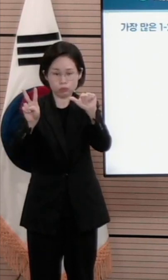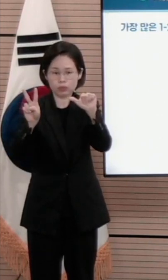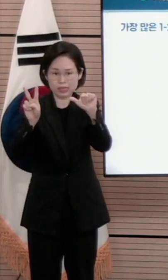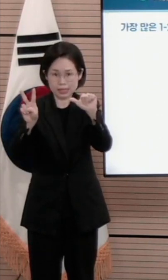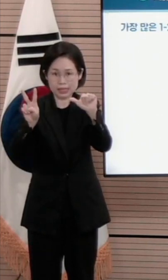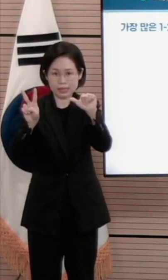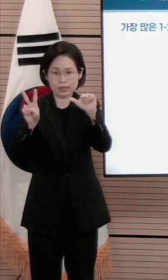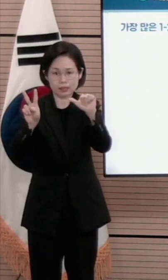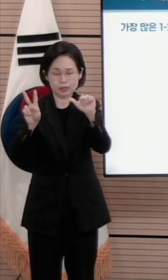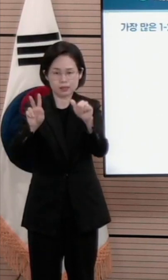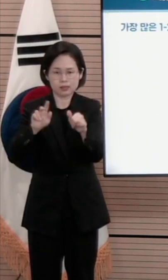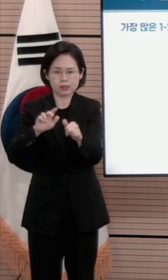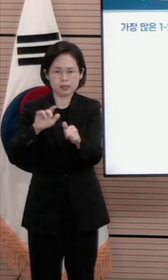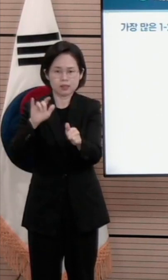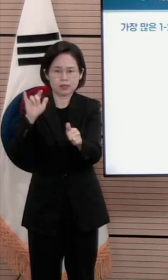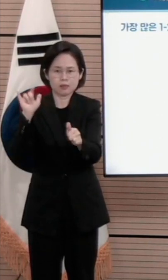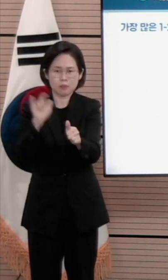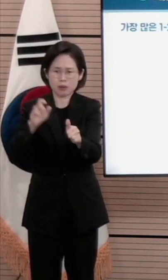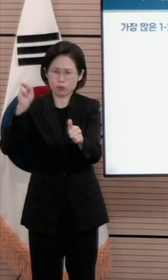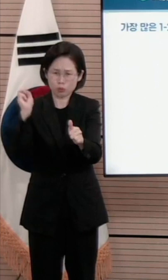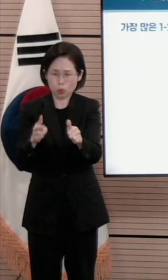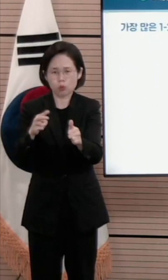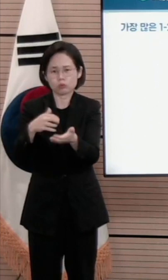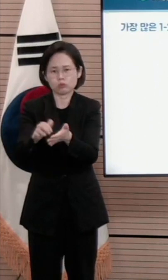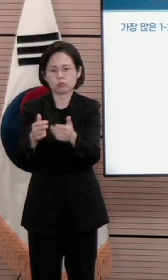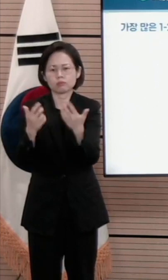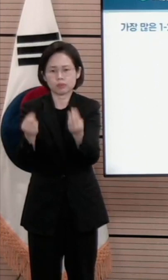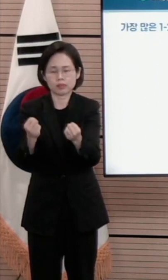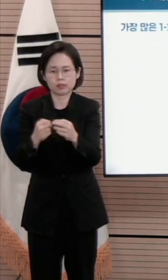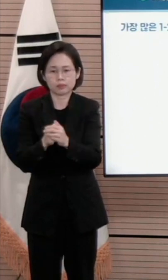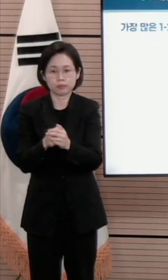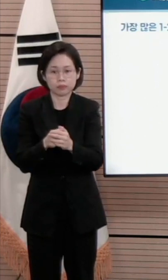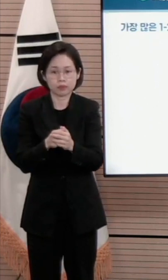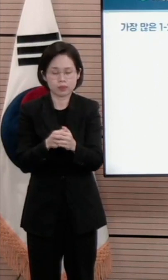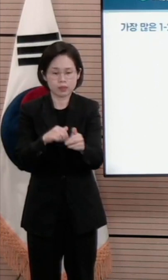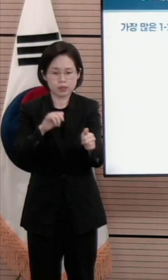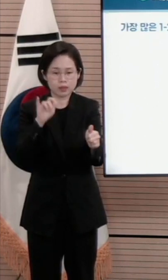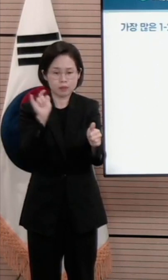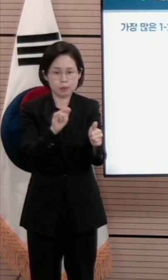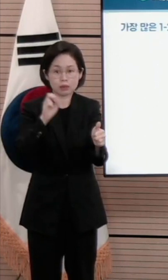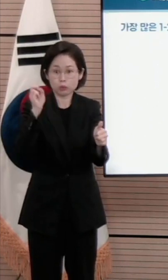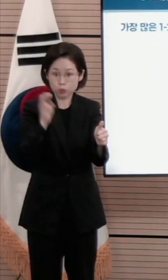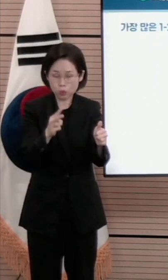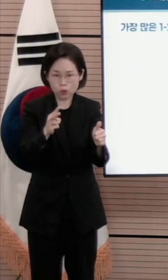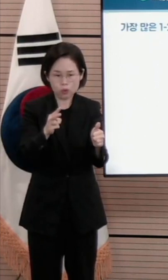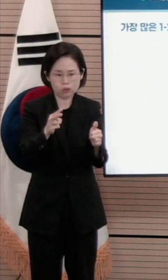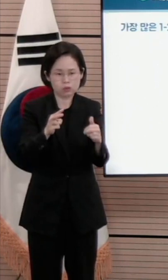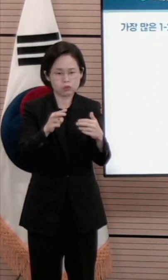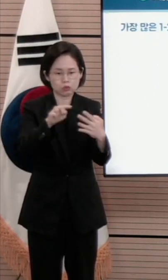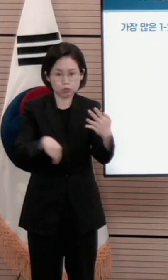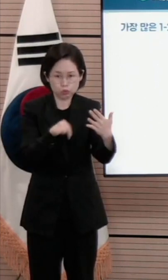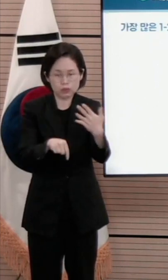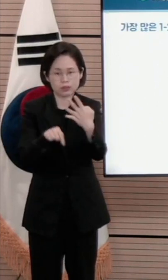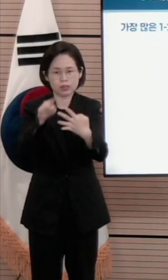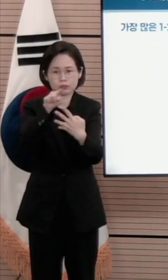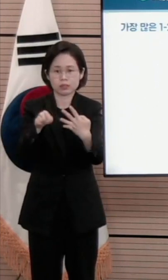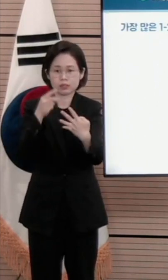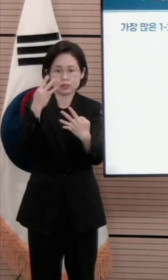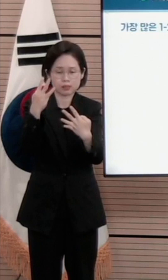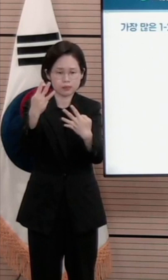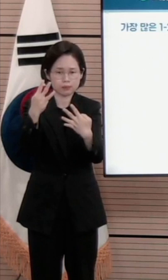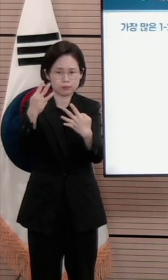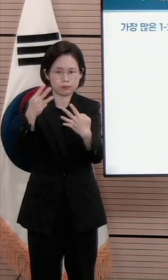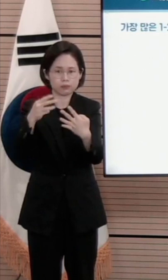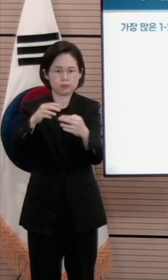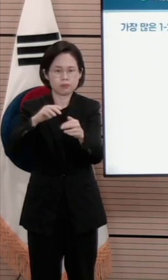많은 부분을 차지하고 있습니다. 한 4분의 3 정도가 BA2 시기에 재감염이